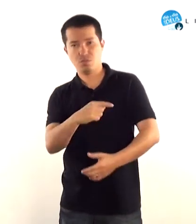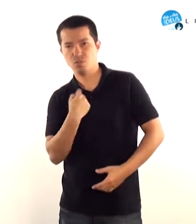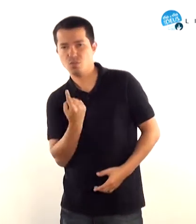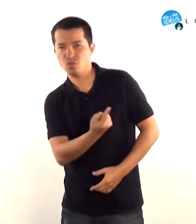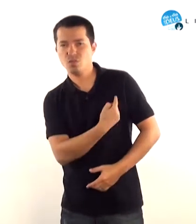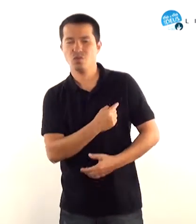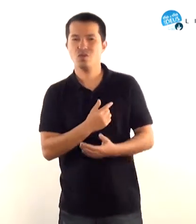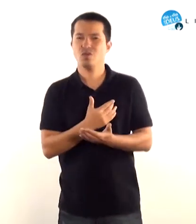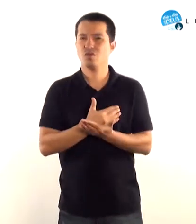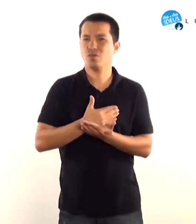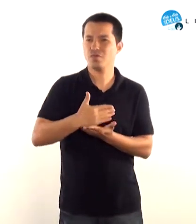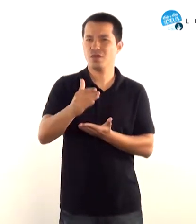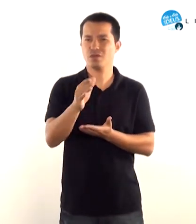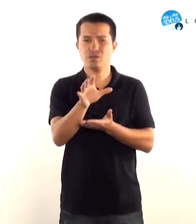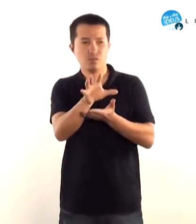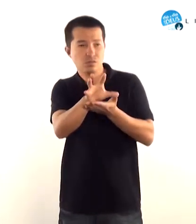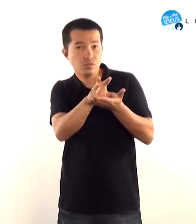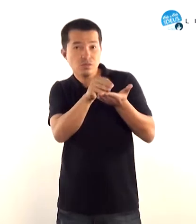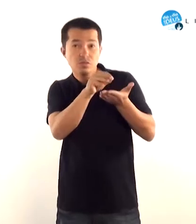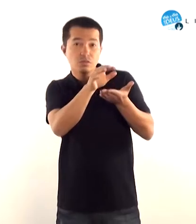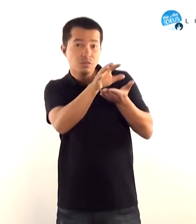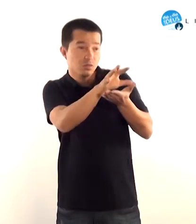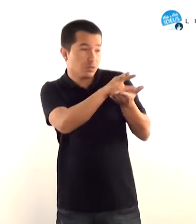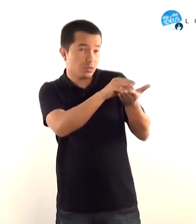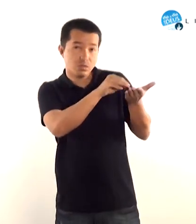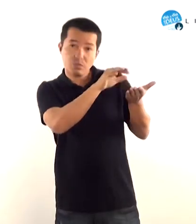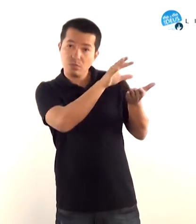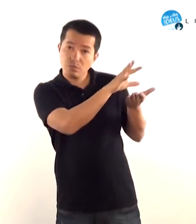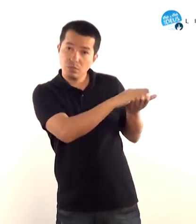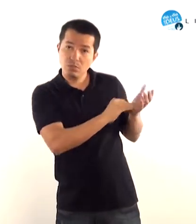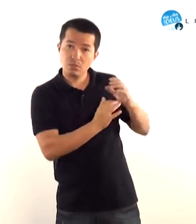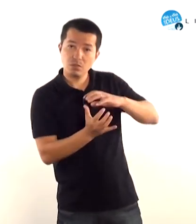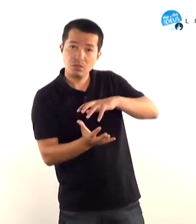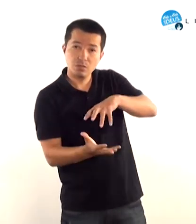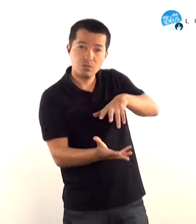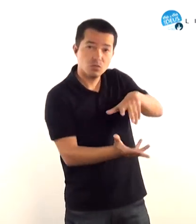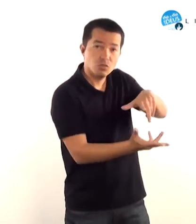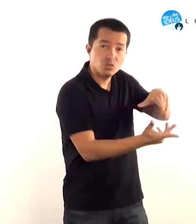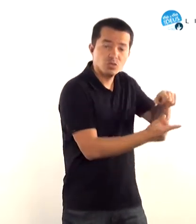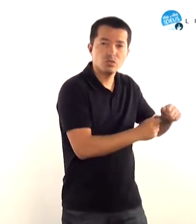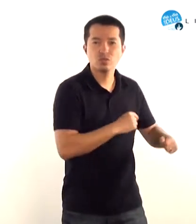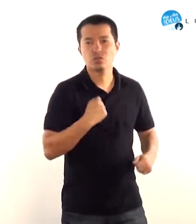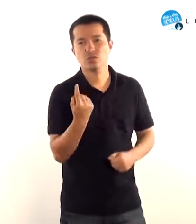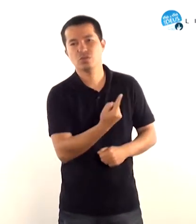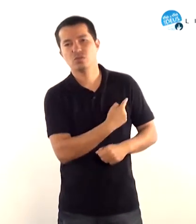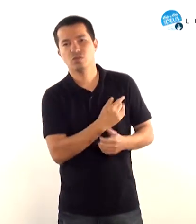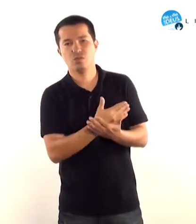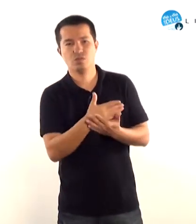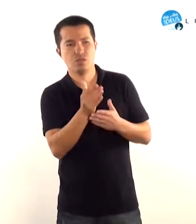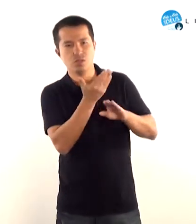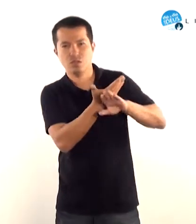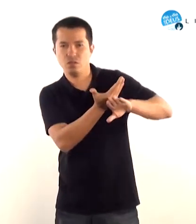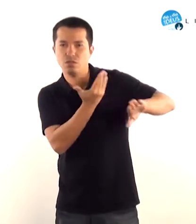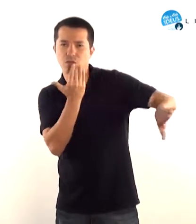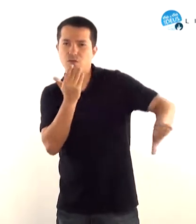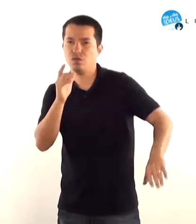o jeitão de viver daqueles que não têm a Deus, a gente vai se afastando de